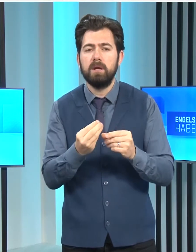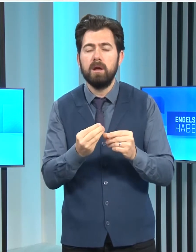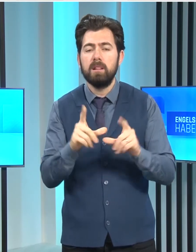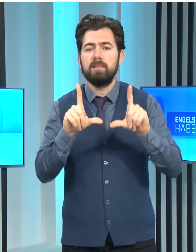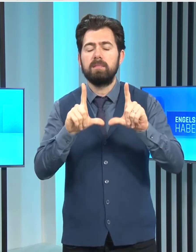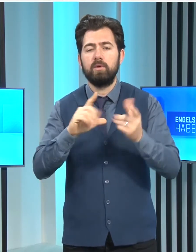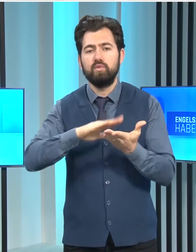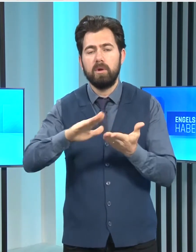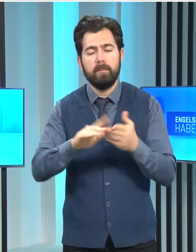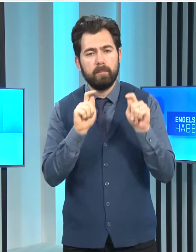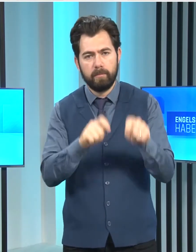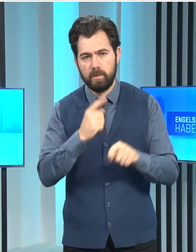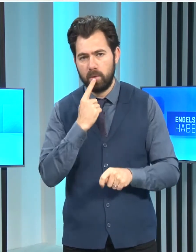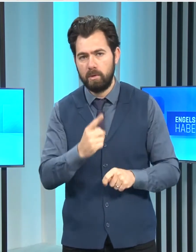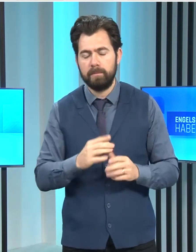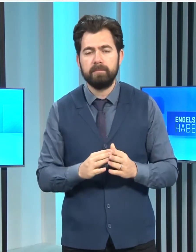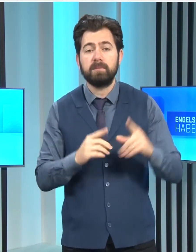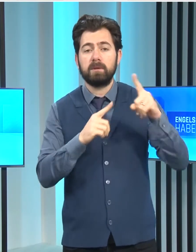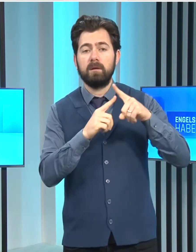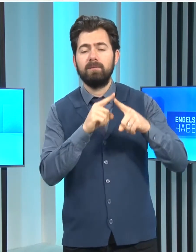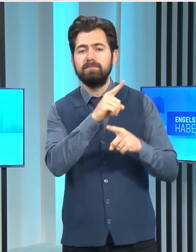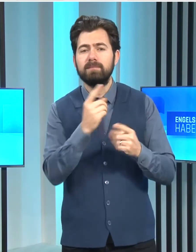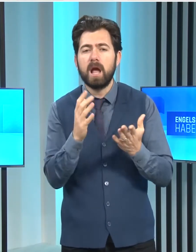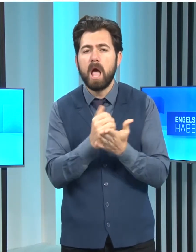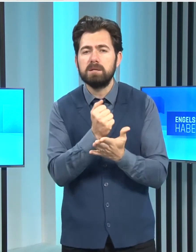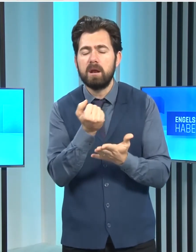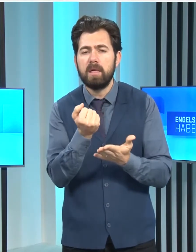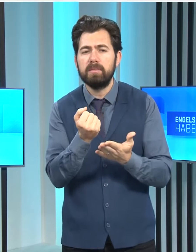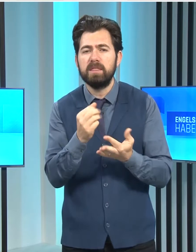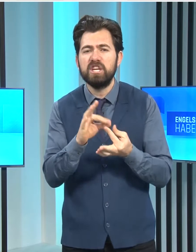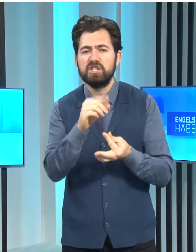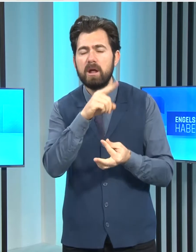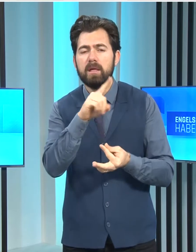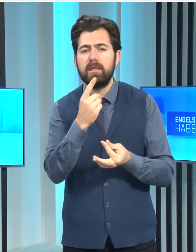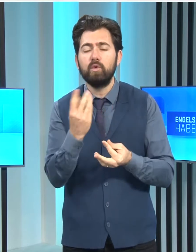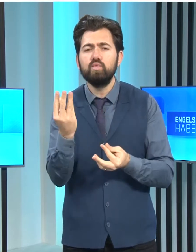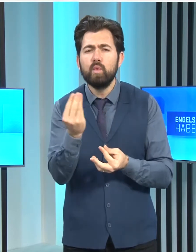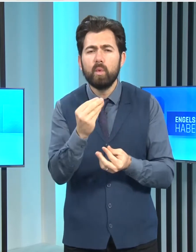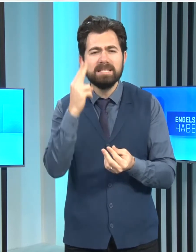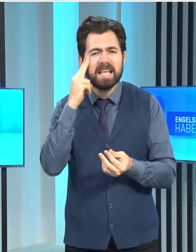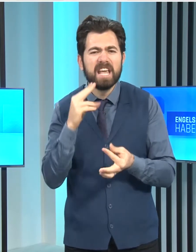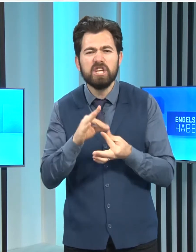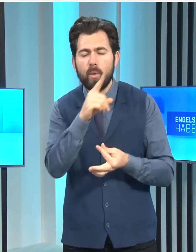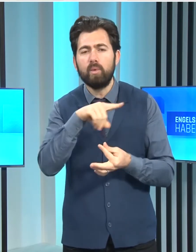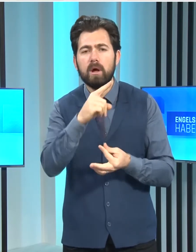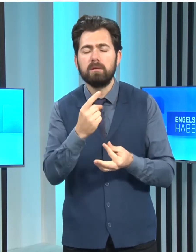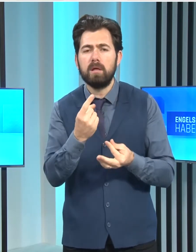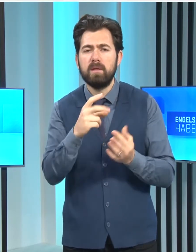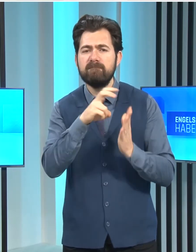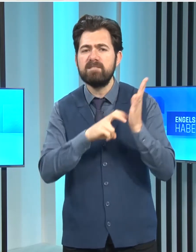yapacaklarını kaydetti. Tatar, kazanandan, servet sahibinden direkt vergi